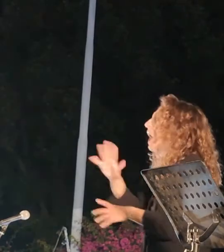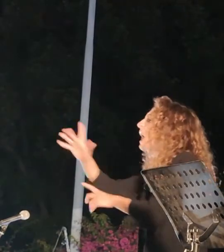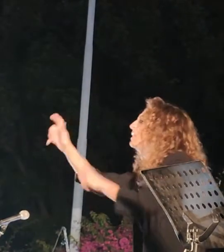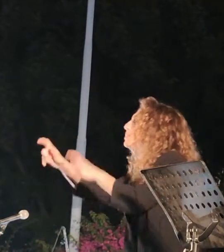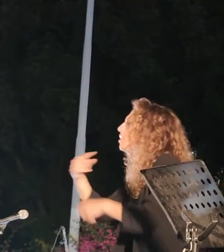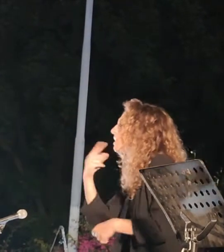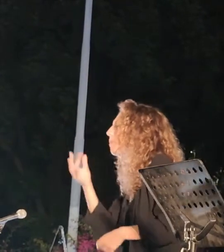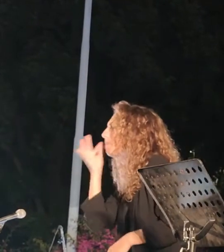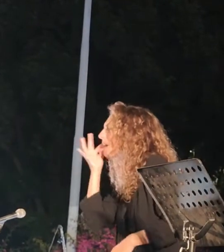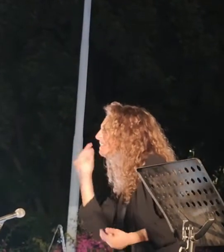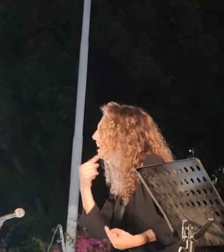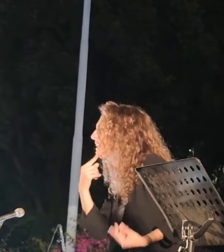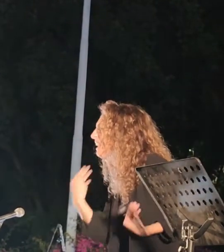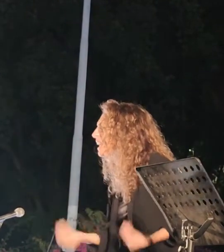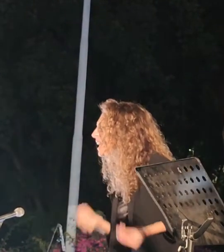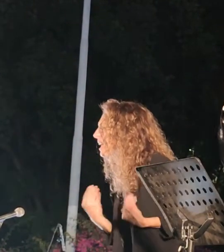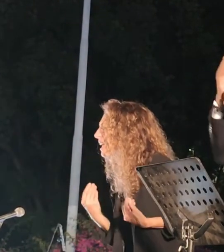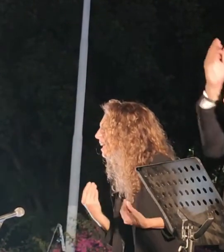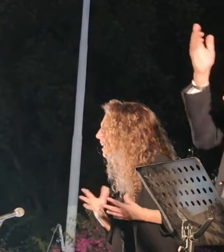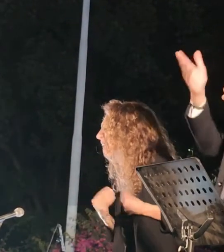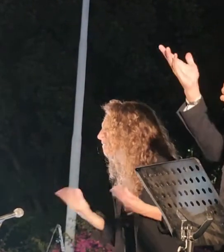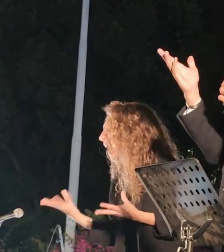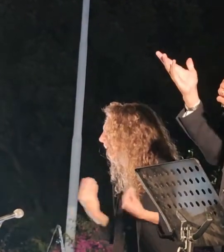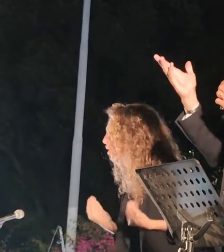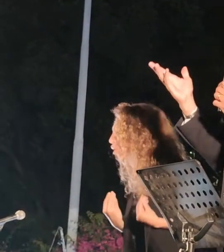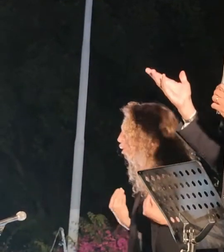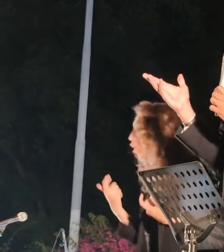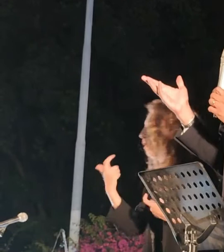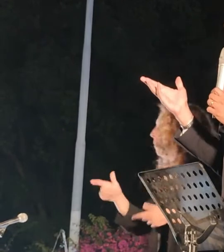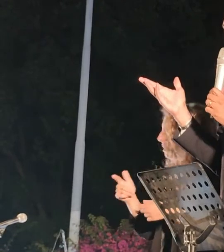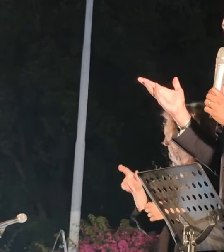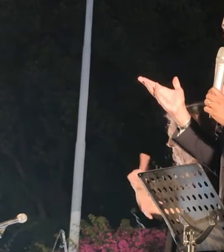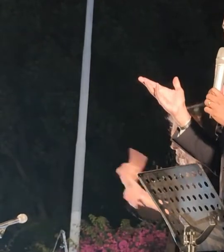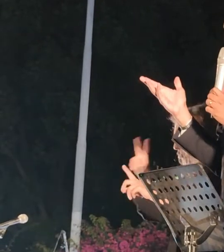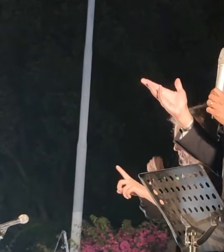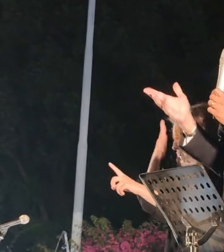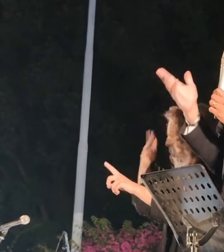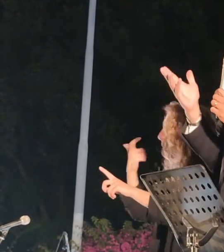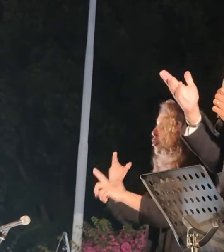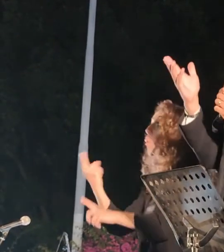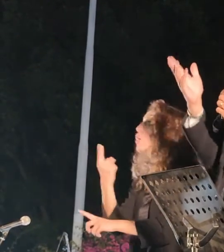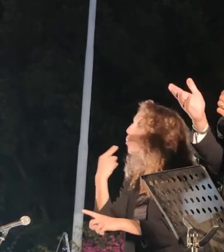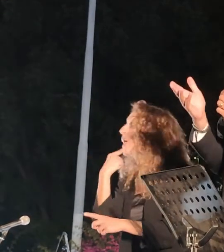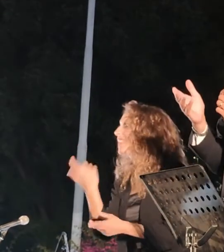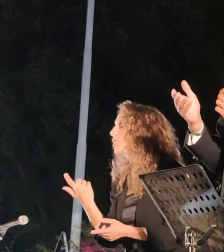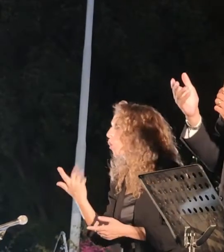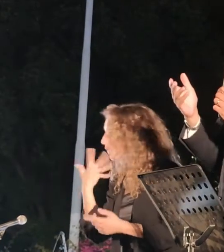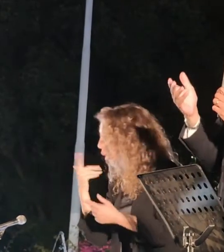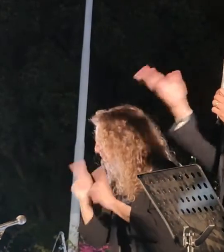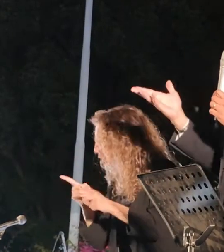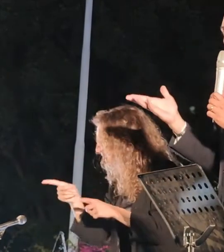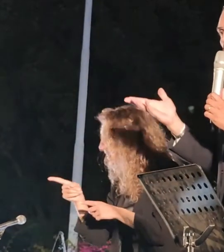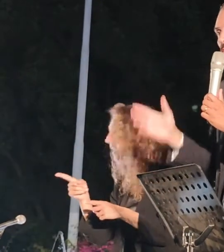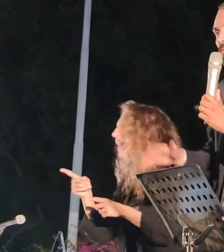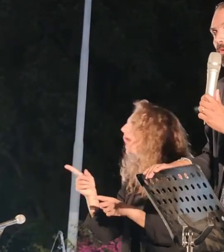ha fatto? Perché per fare politica devi avere un curriculum, diceva qualcuno. Per fare politica devi